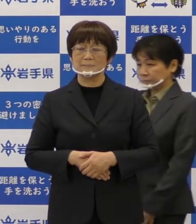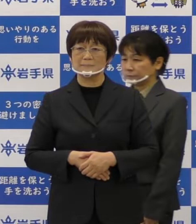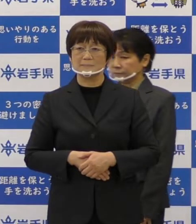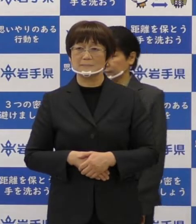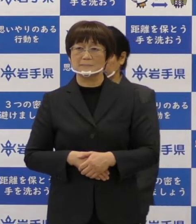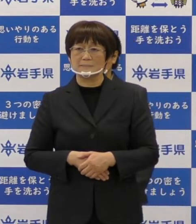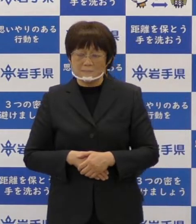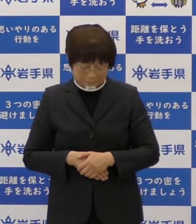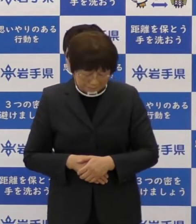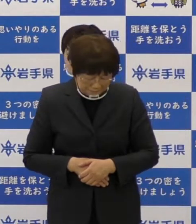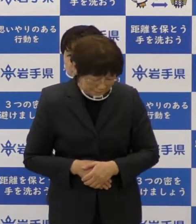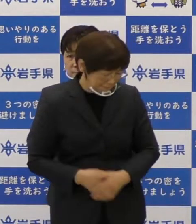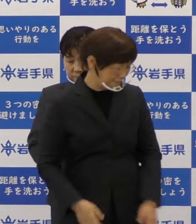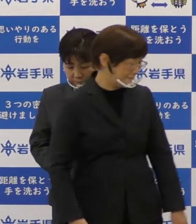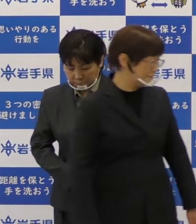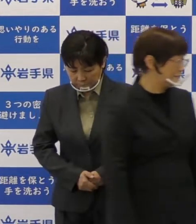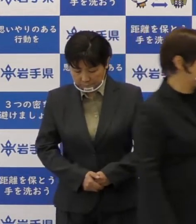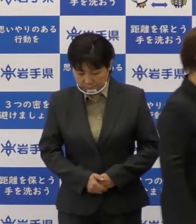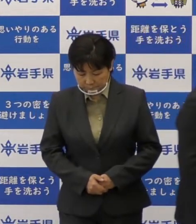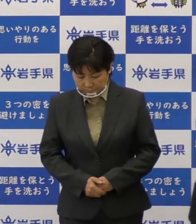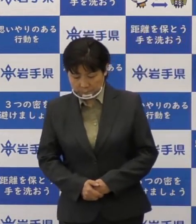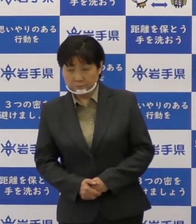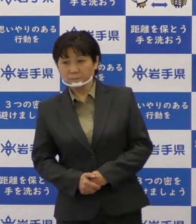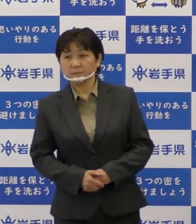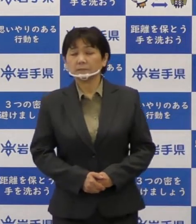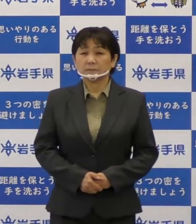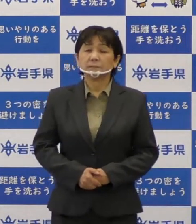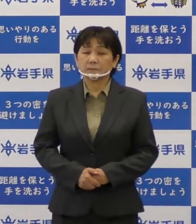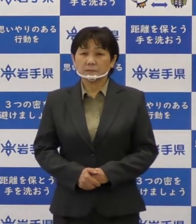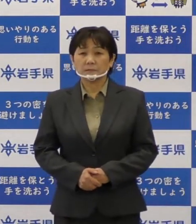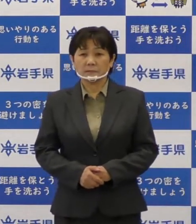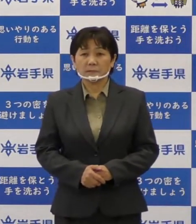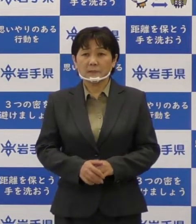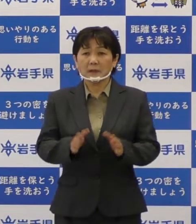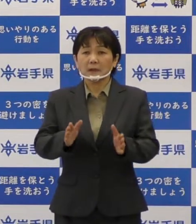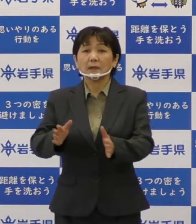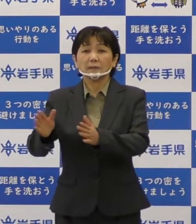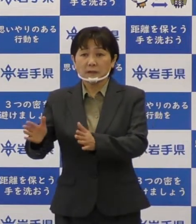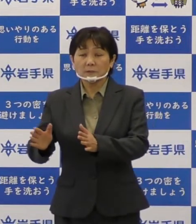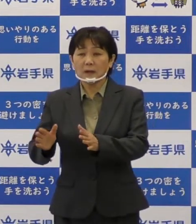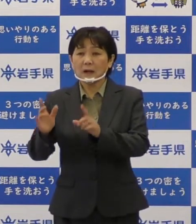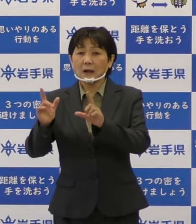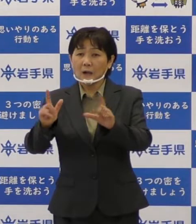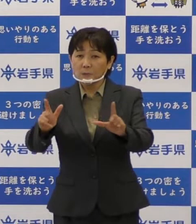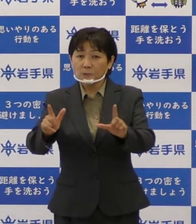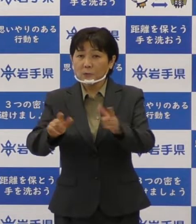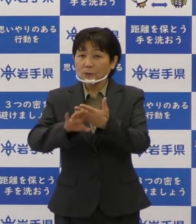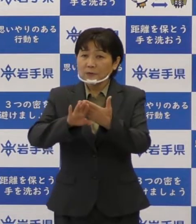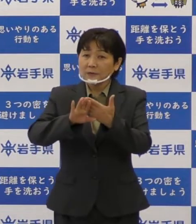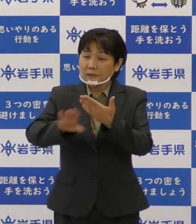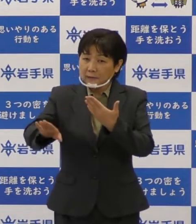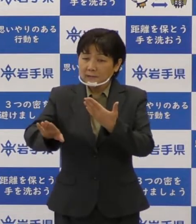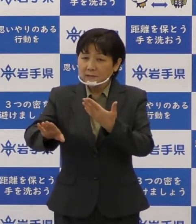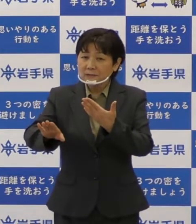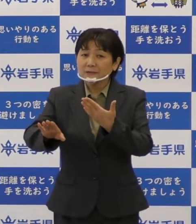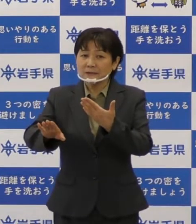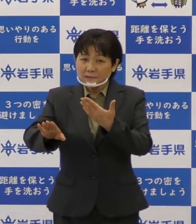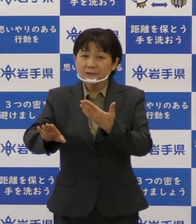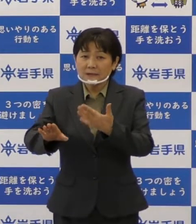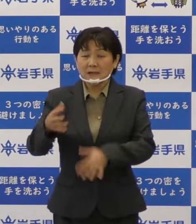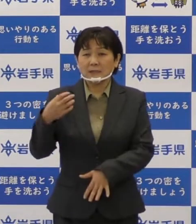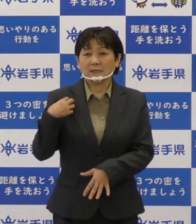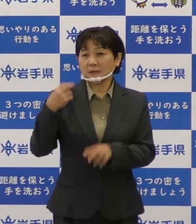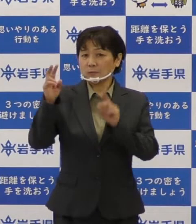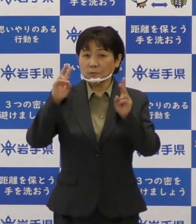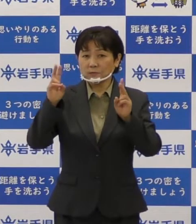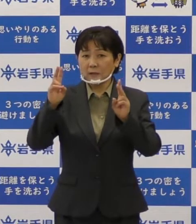では、すみません。発表事項以外について、本日から記者などにご質問があっていると思いますので、